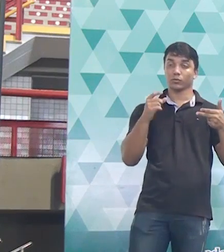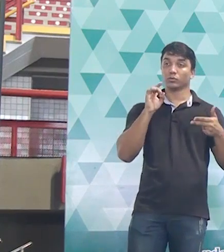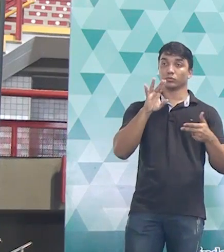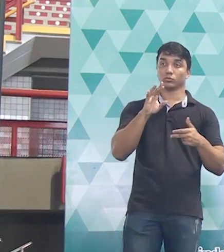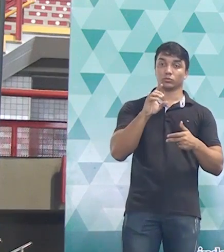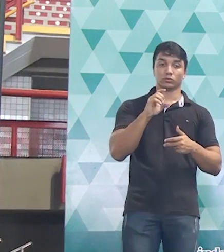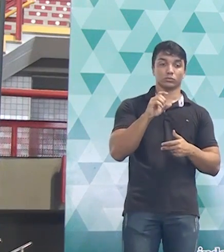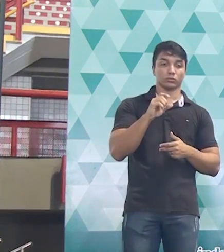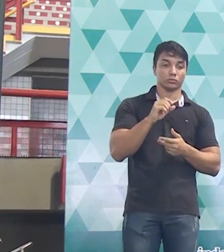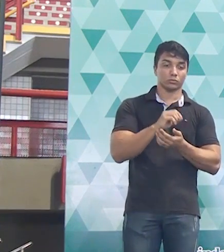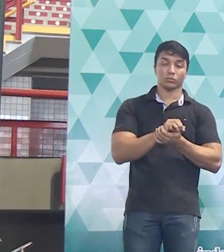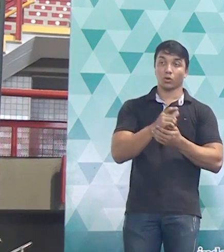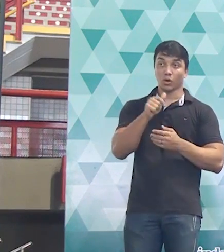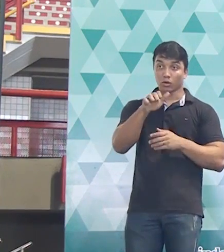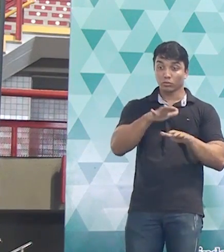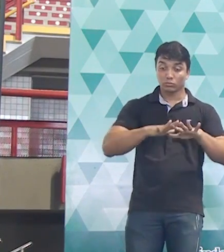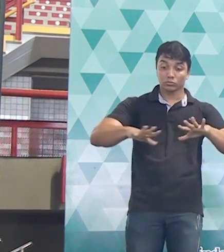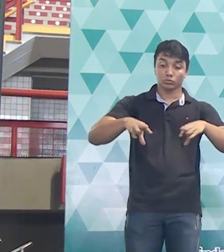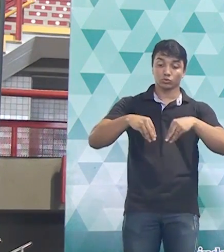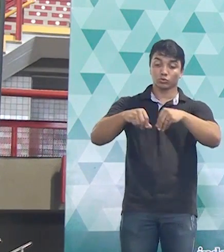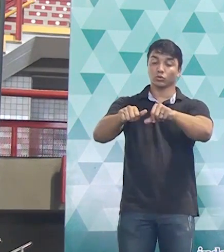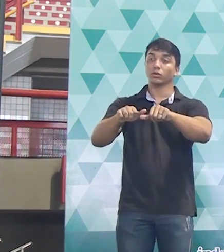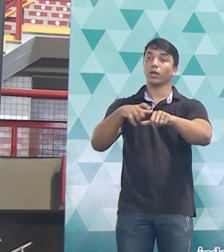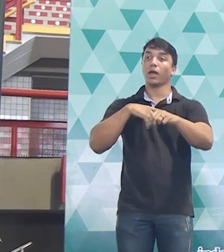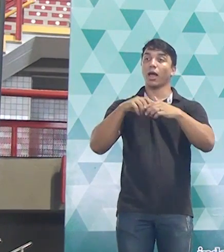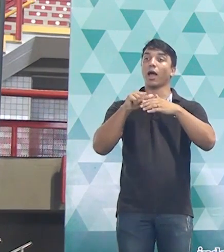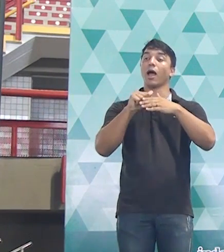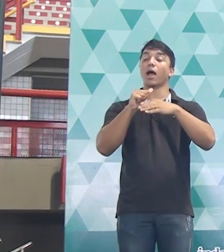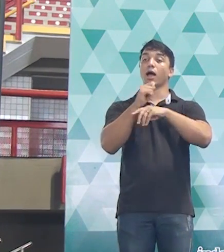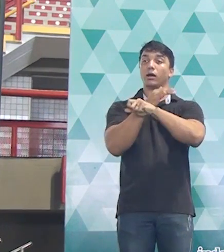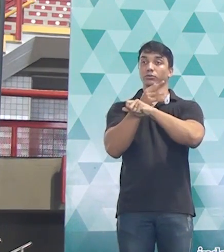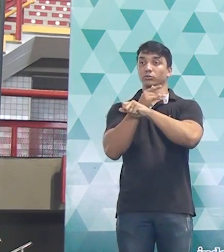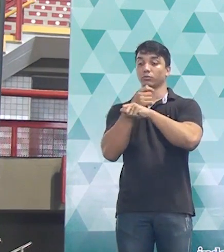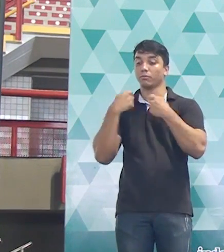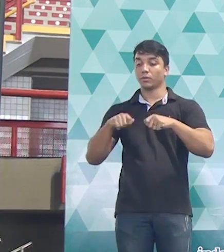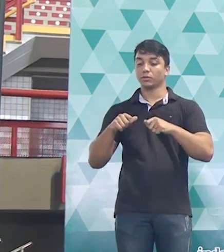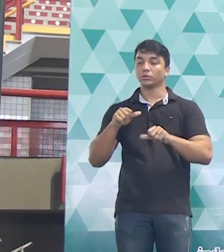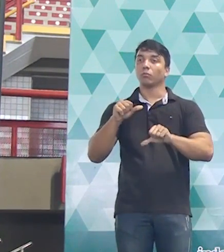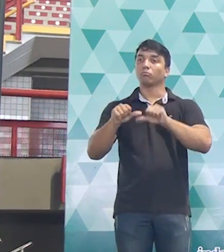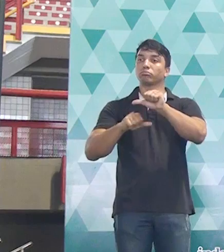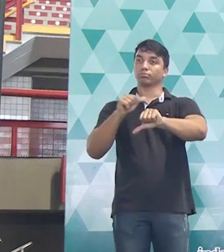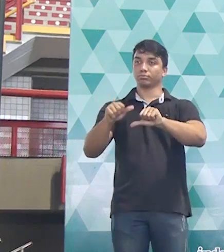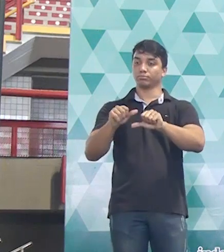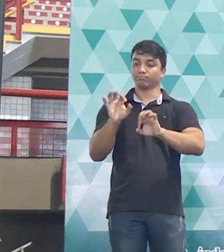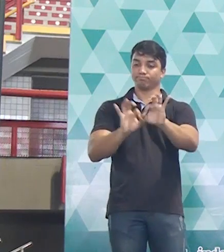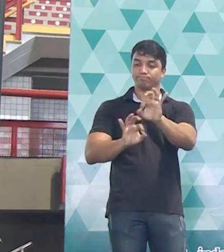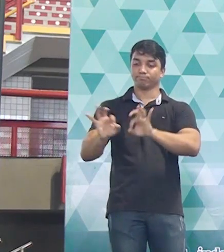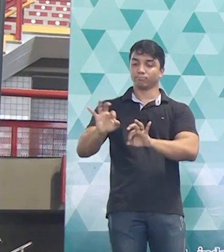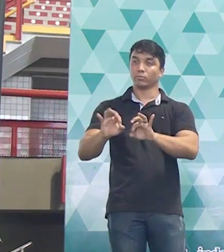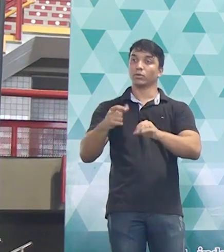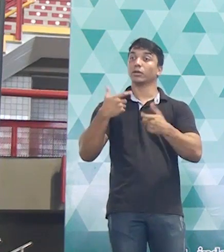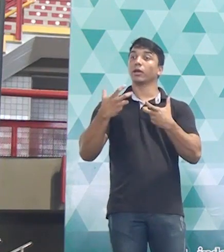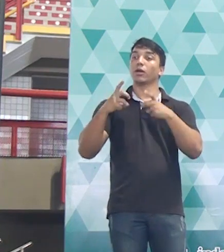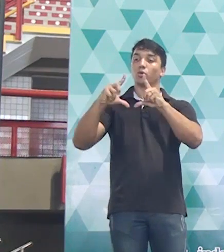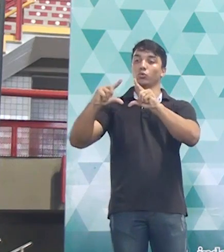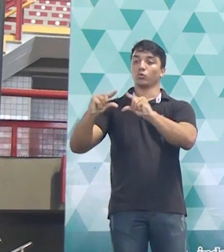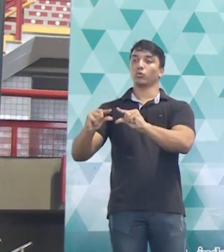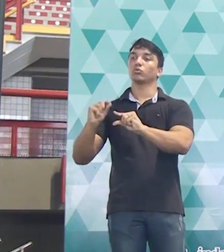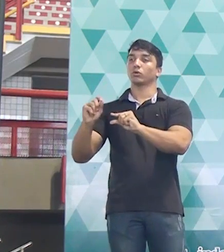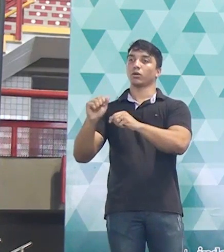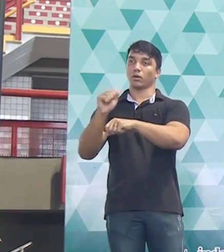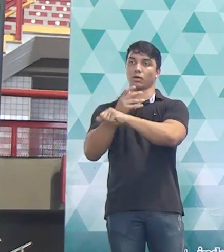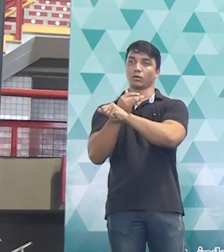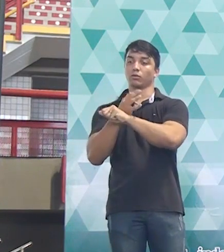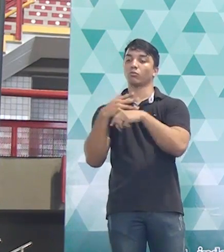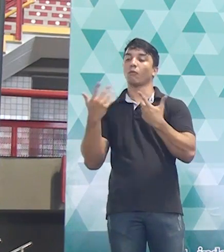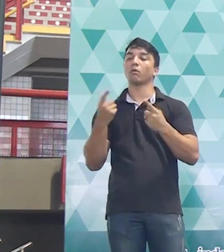solo está ácido, não vai servir para cultivar nada. Ele vai ter que corrigir o solo, ele vai ter que diminuir a acidez. Qual é o